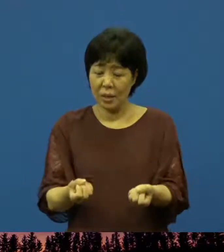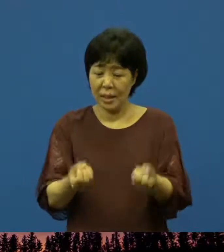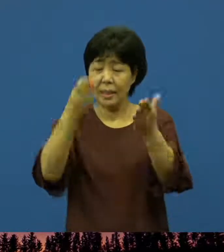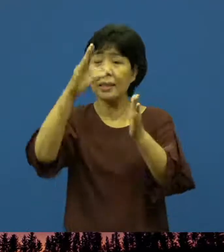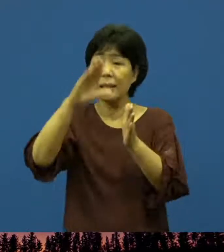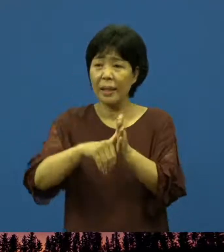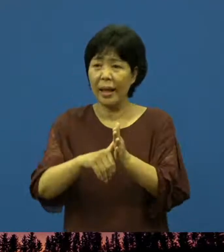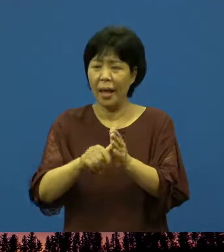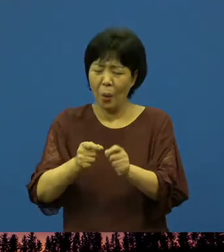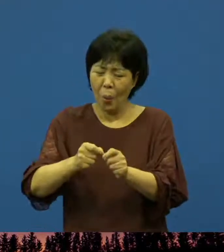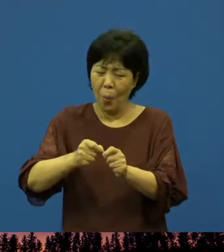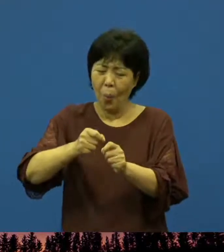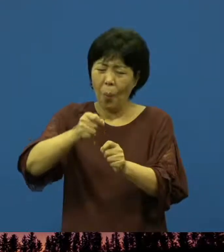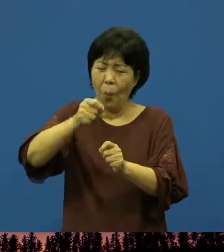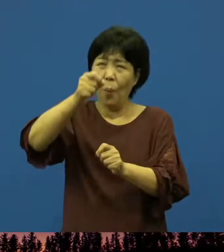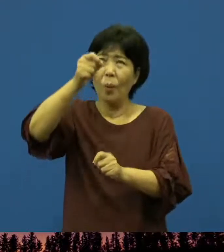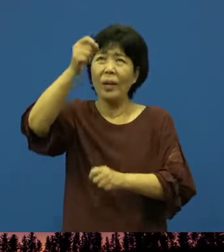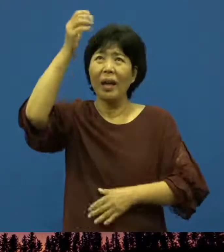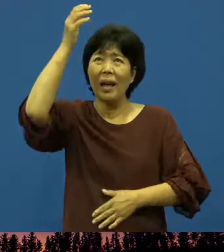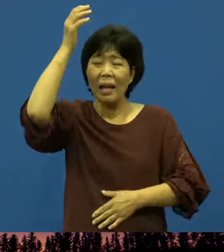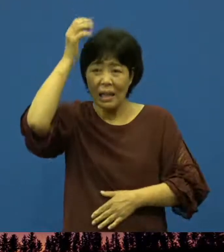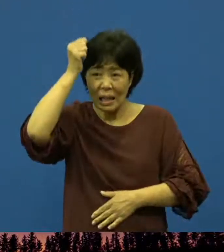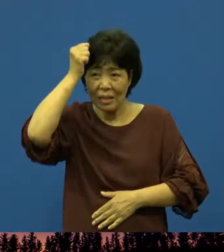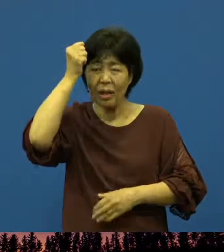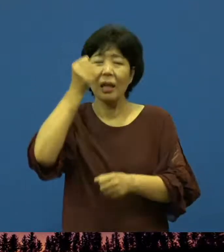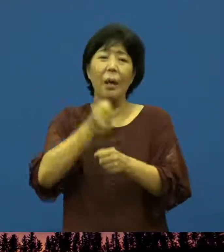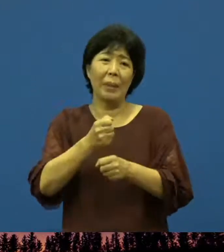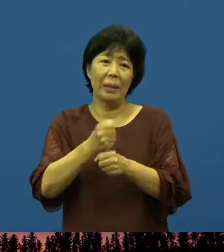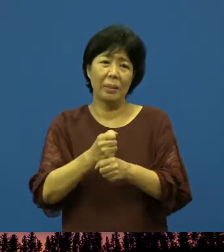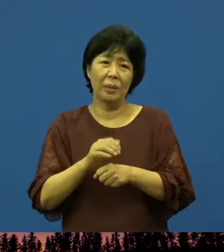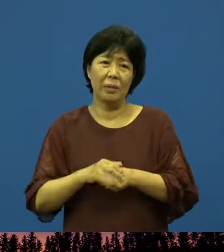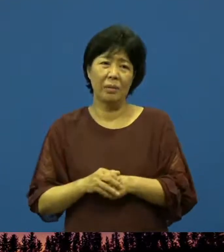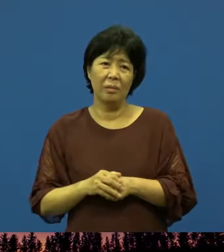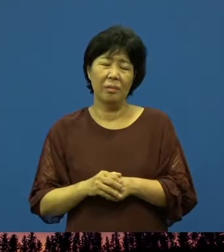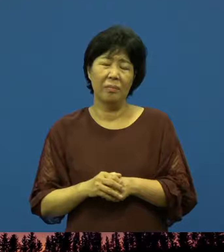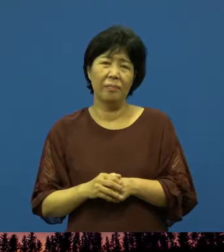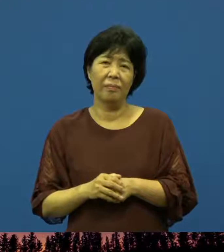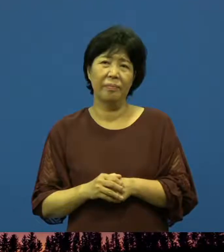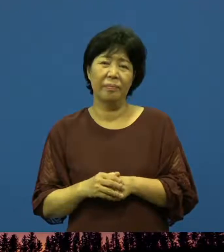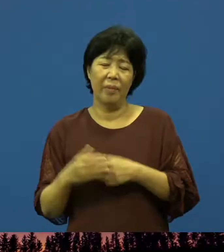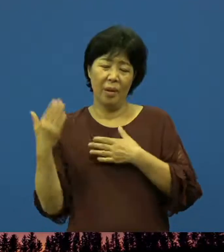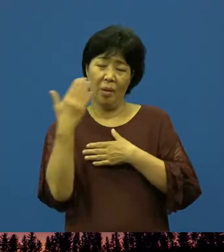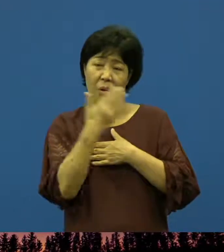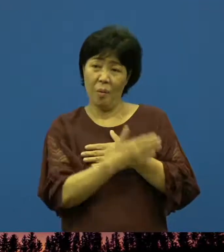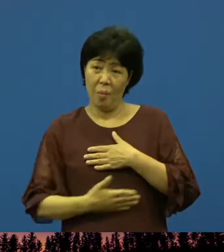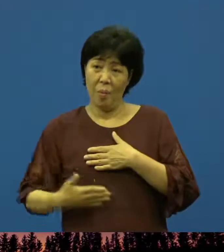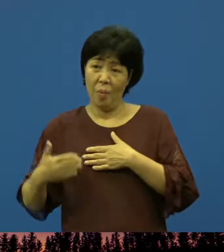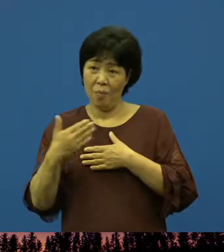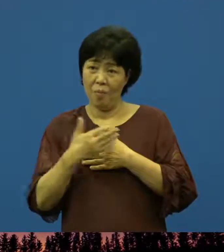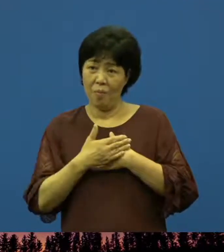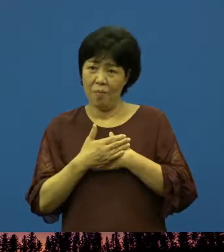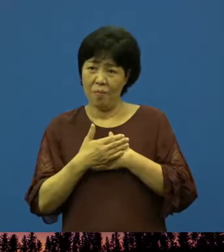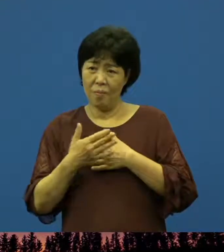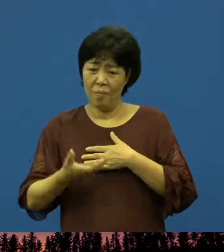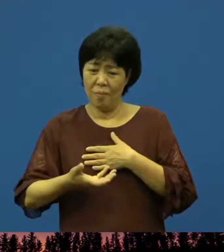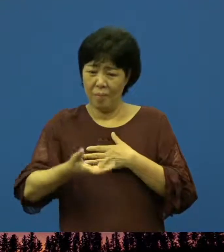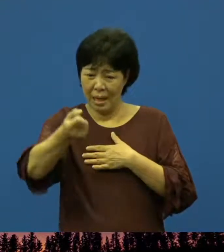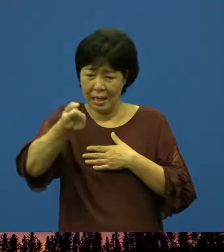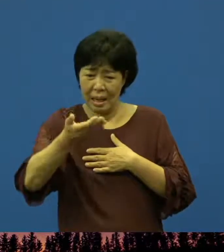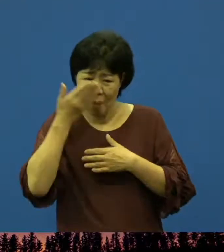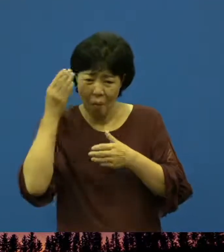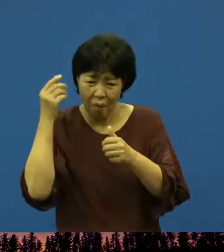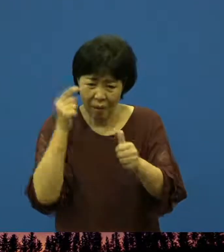우리가 성찬식을 할 때마다 그리스도의 몸을 먹는 걸 제의하는 거예요. 받아 먹으라 내 몸이더라.